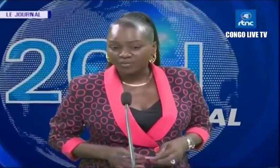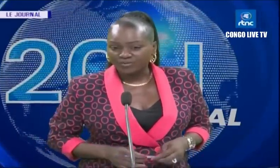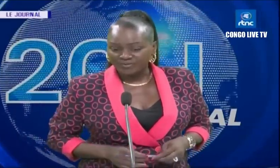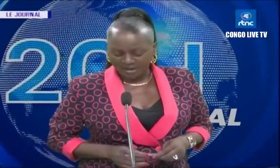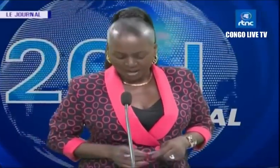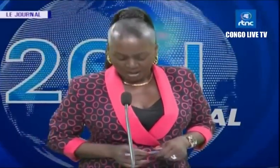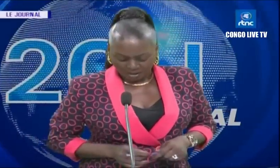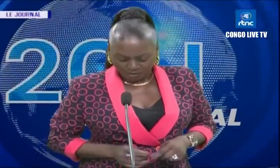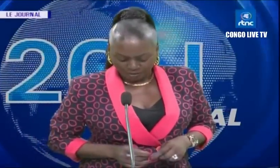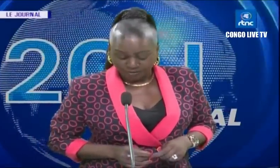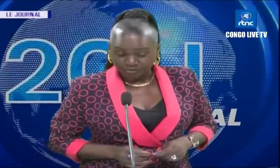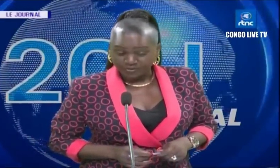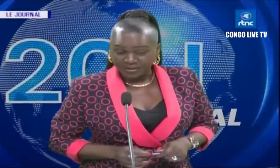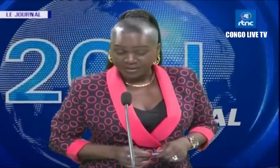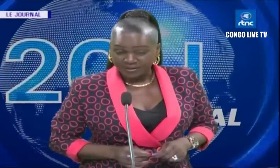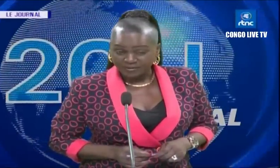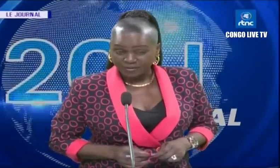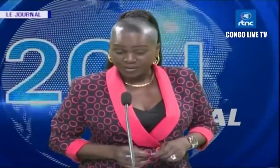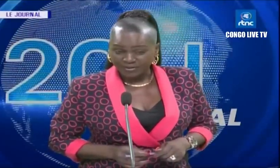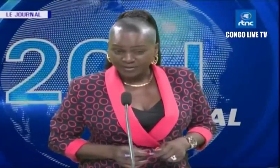quotidien dans ce dossier de la rédaction. Regardez.